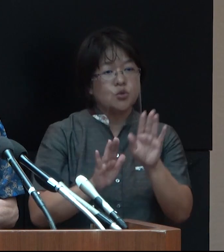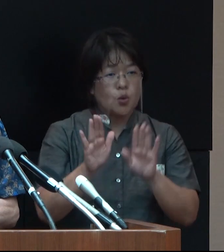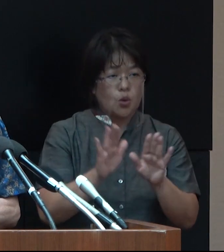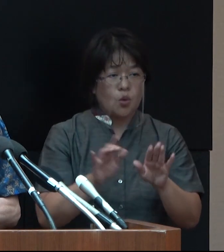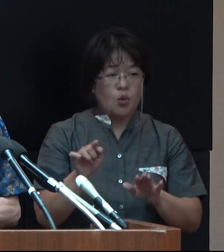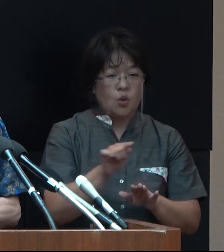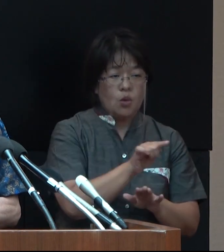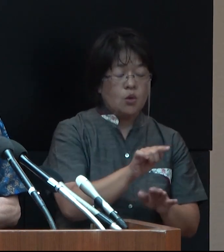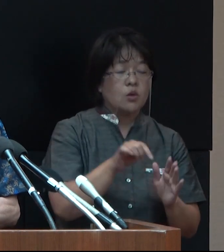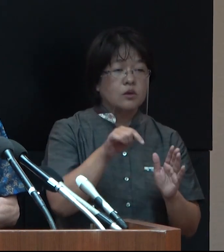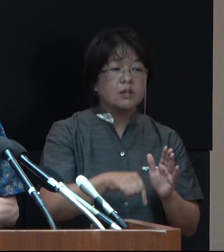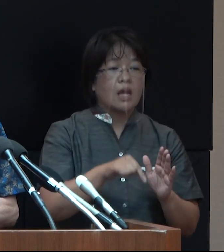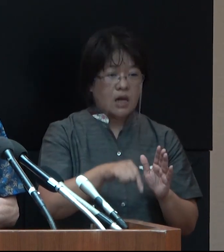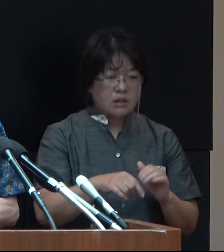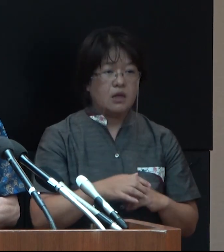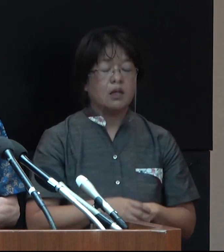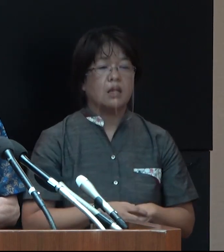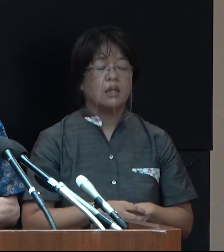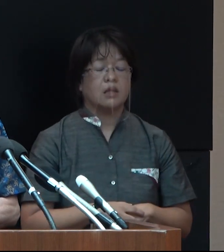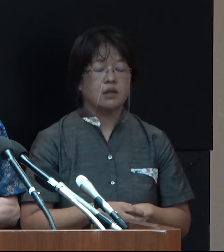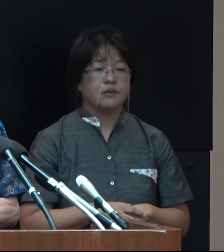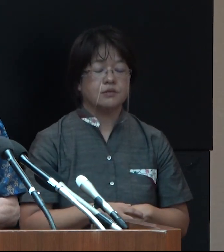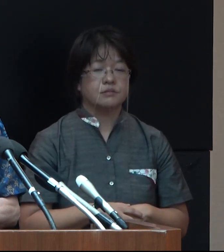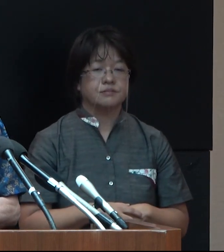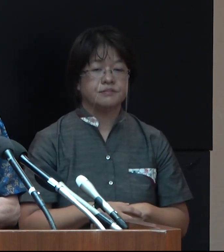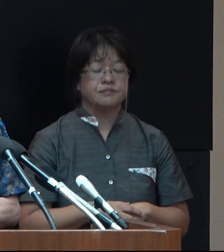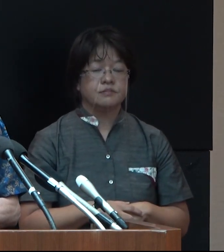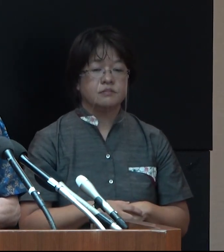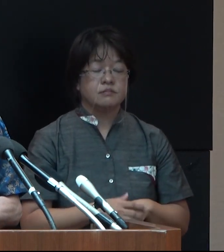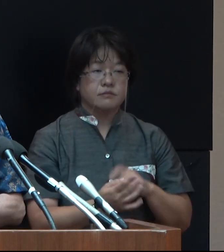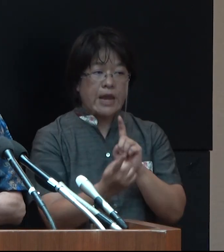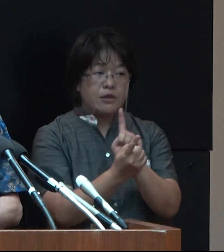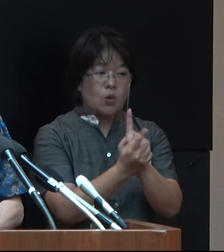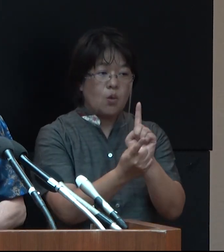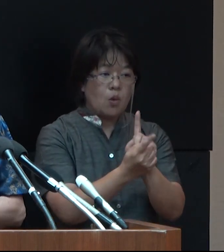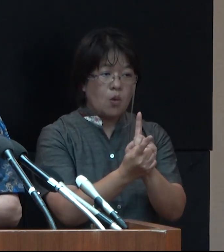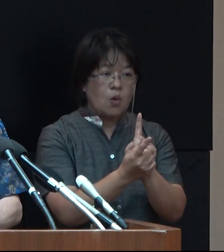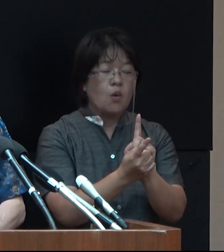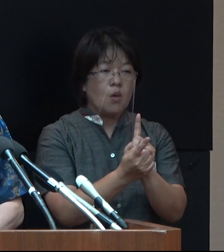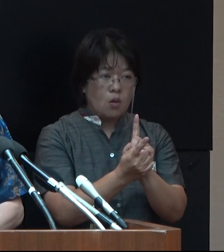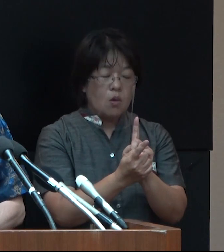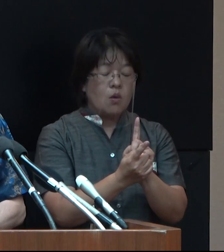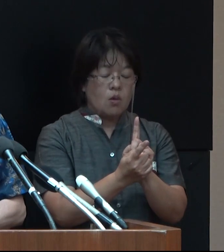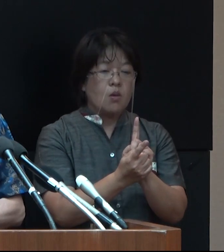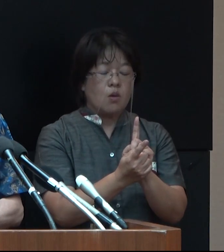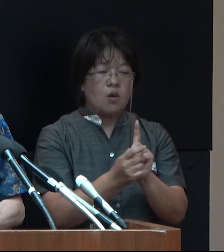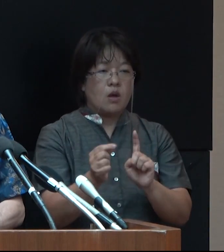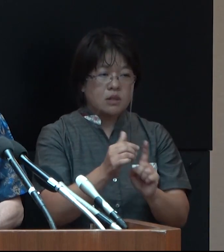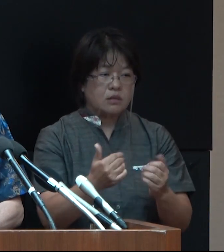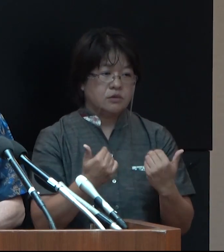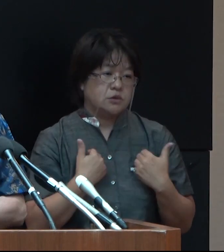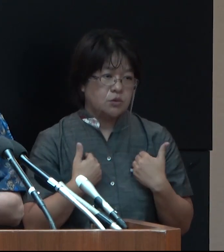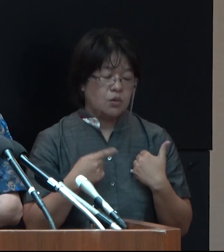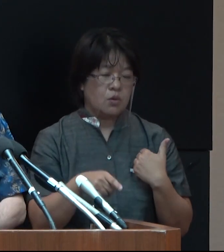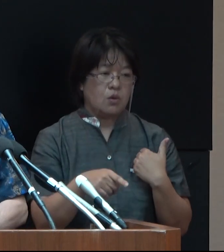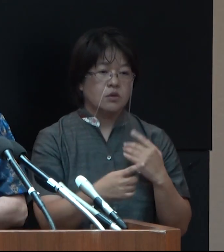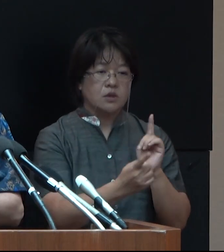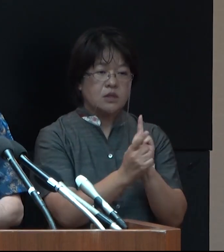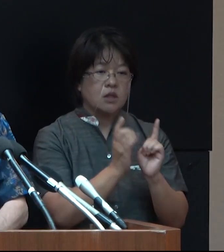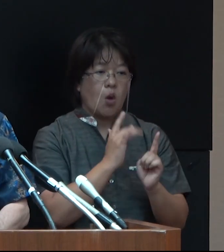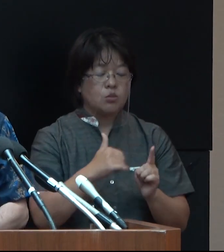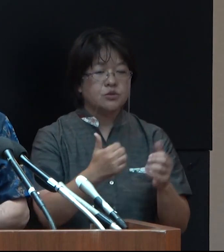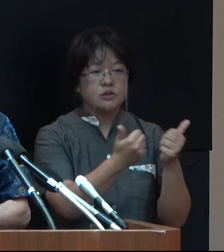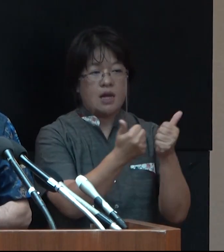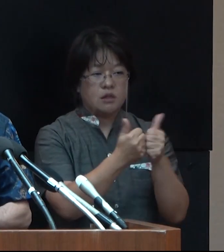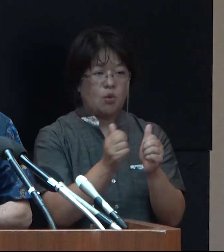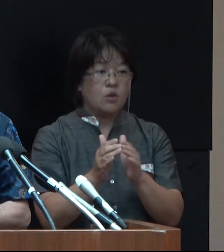が刻一刻とその対応を読み込みつつ、対策本部